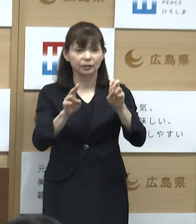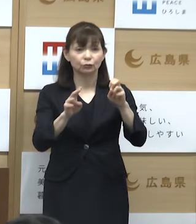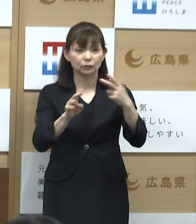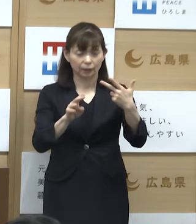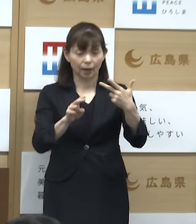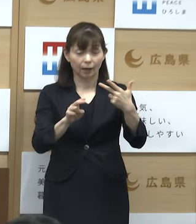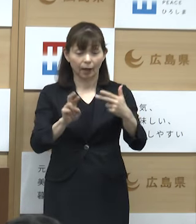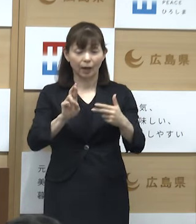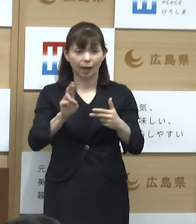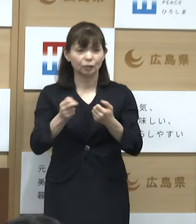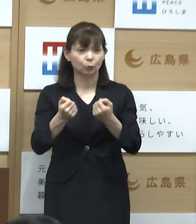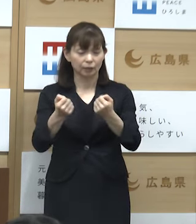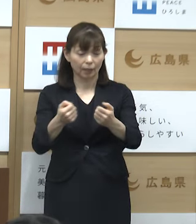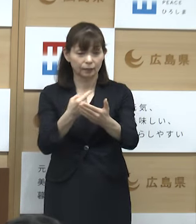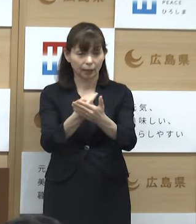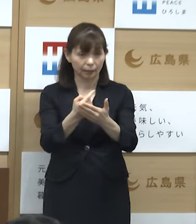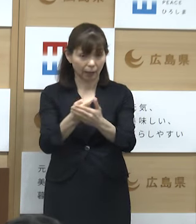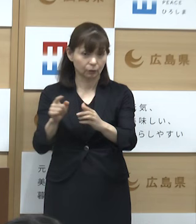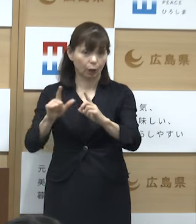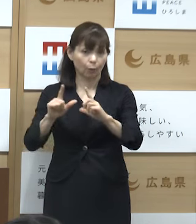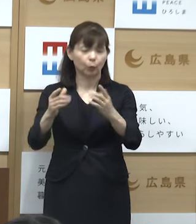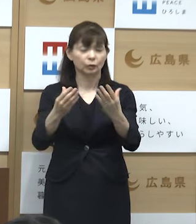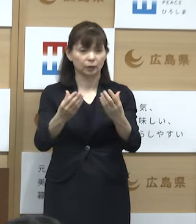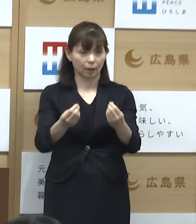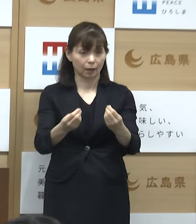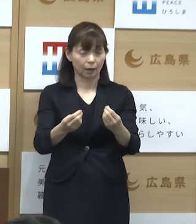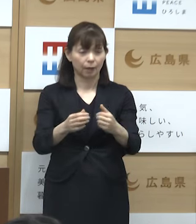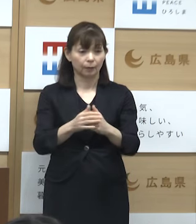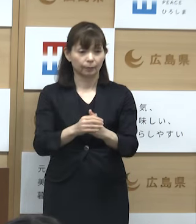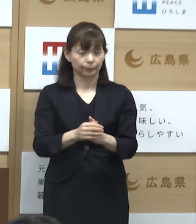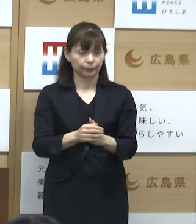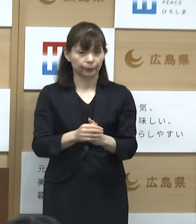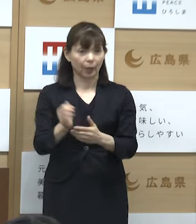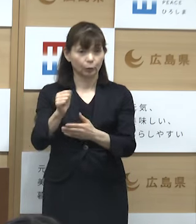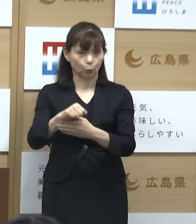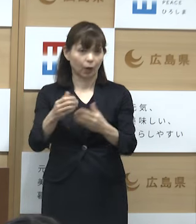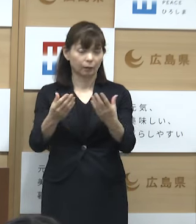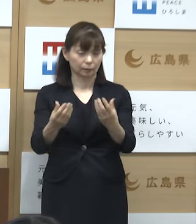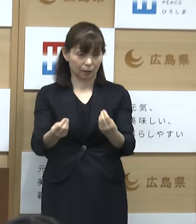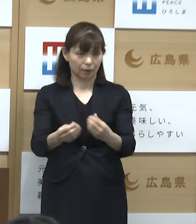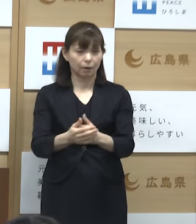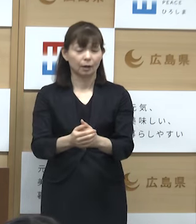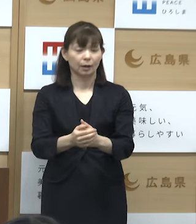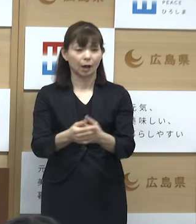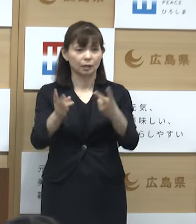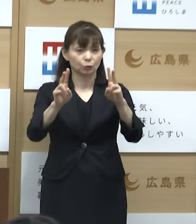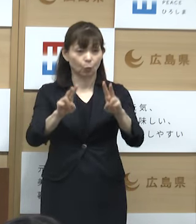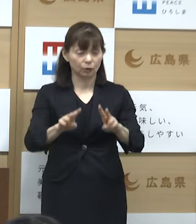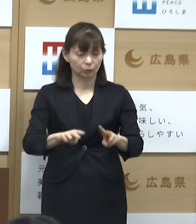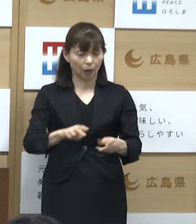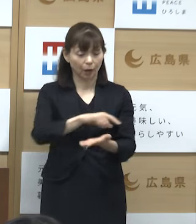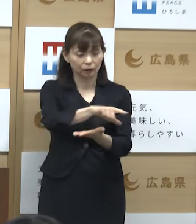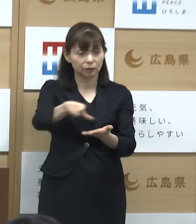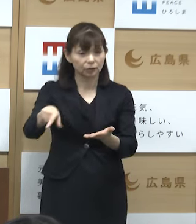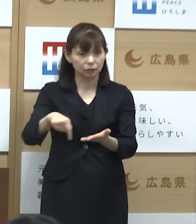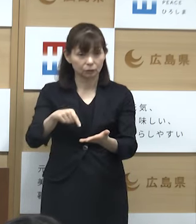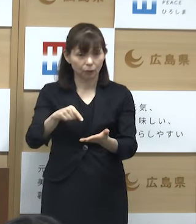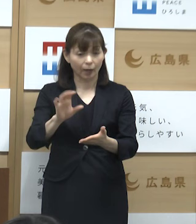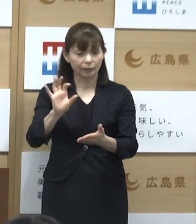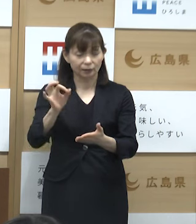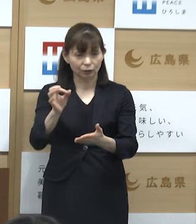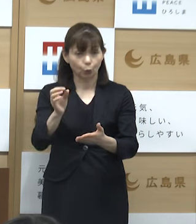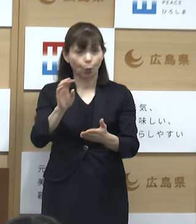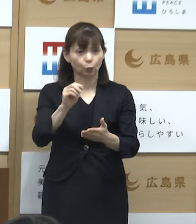ました。そして24日には7社分が許可されました。広島交通圏では金土曜日の夕方から深夜にか